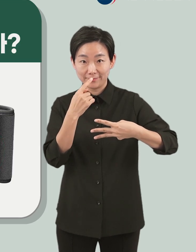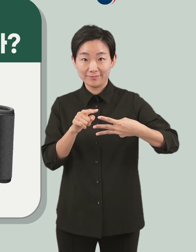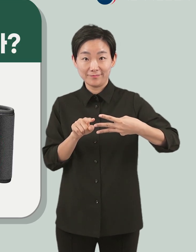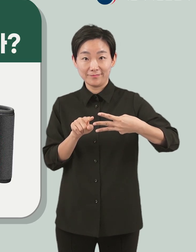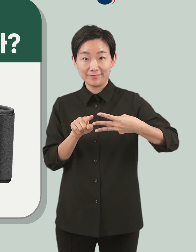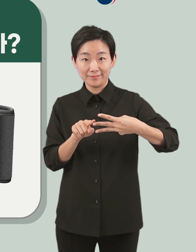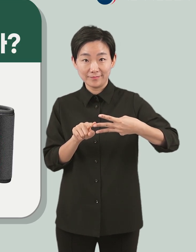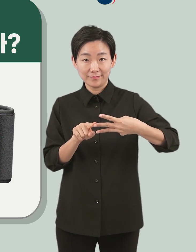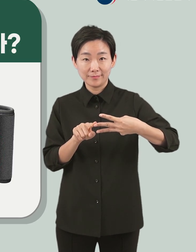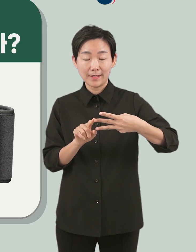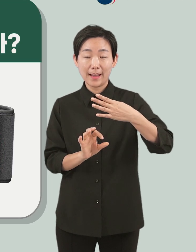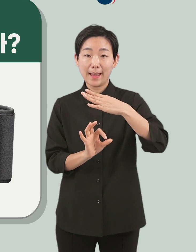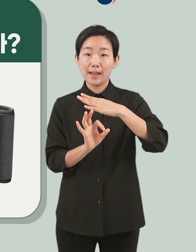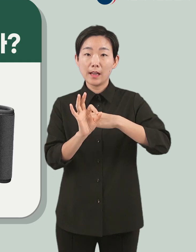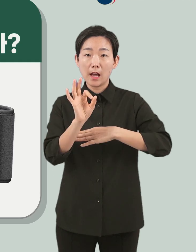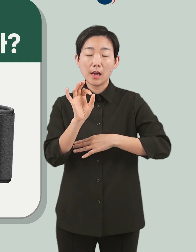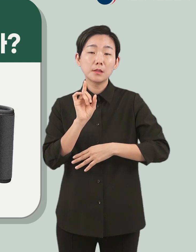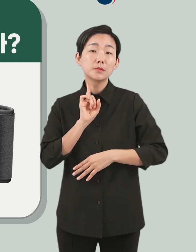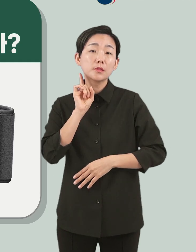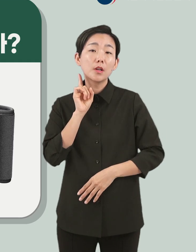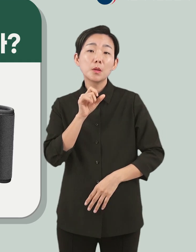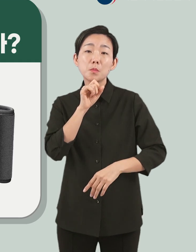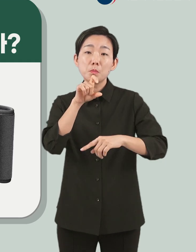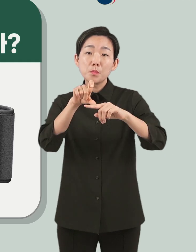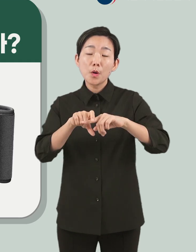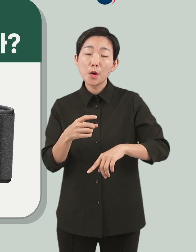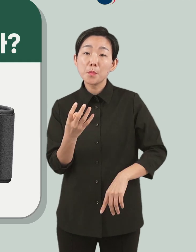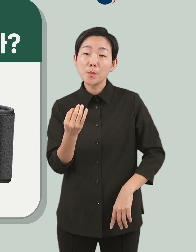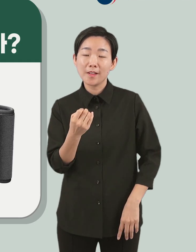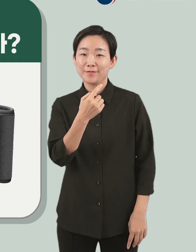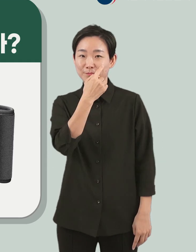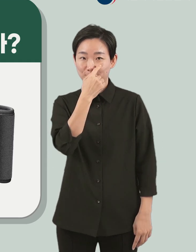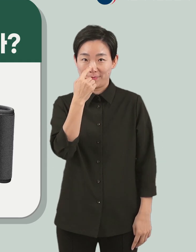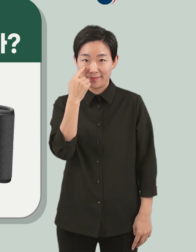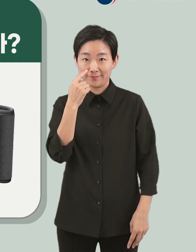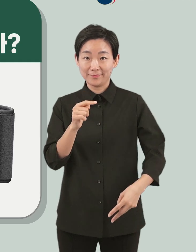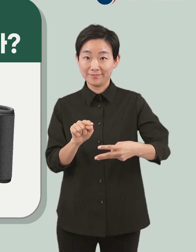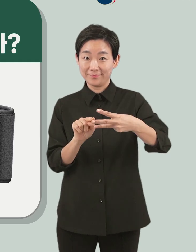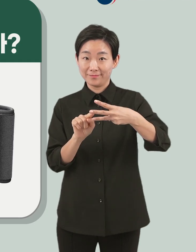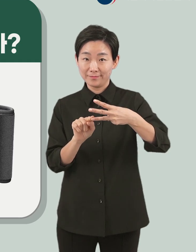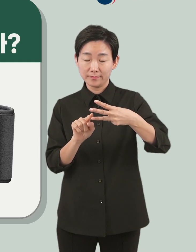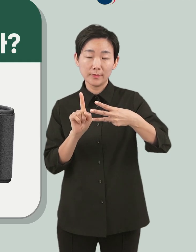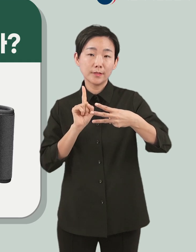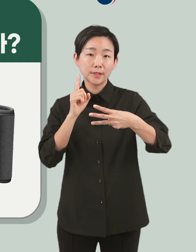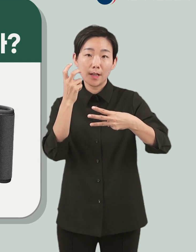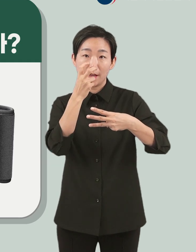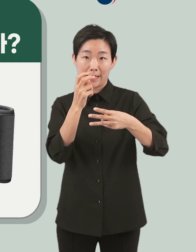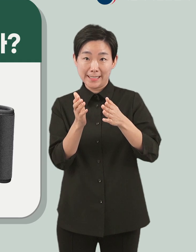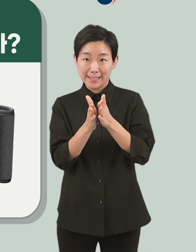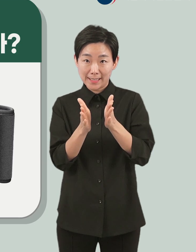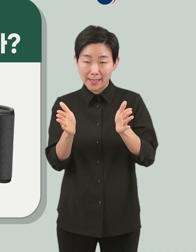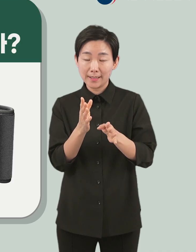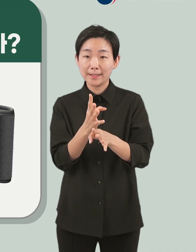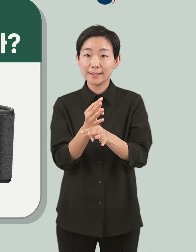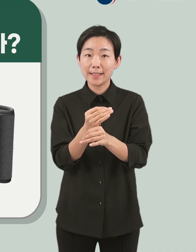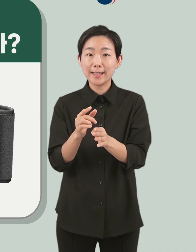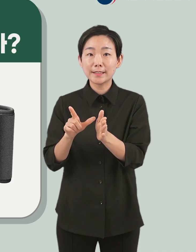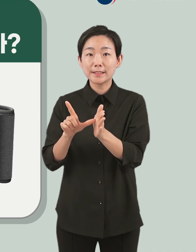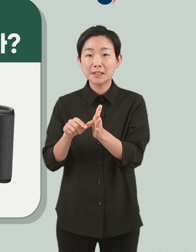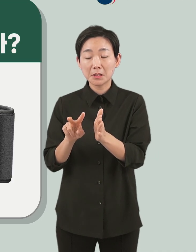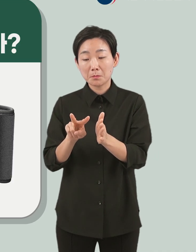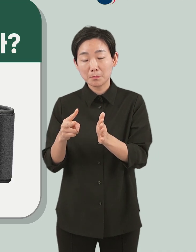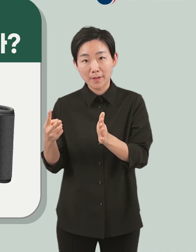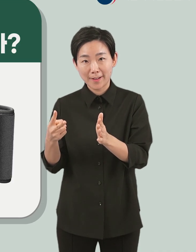메모리 버튼, 두 번째 버튼은 아침 평균치를 확인하는 버튼, 세 번째 버튼은 혈압을 측정하거나 날짜와